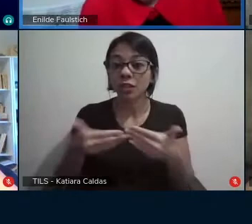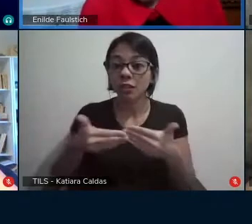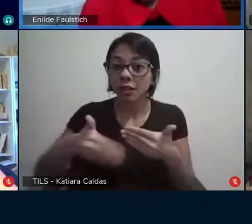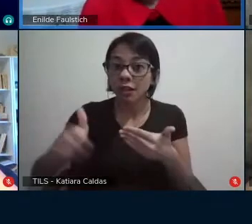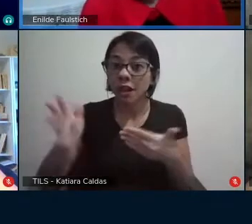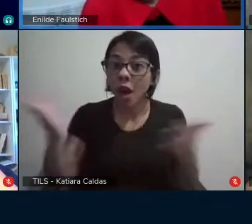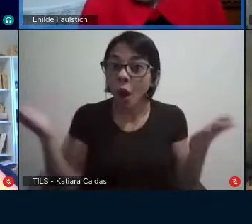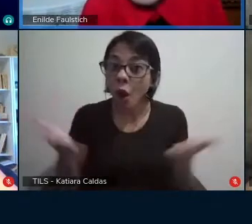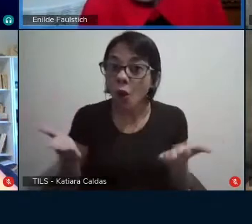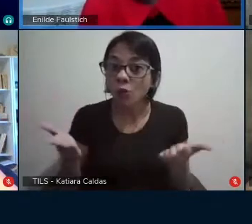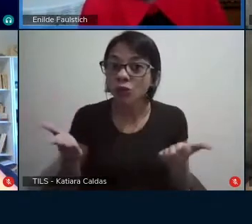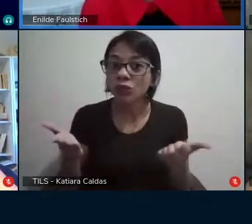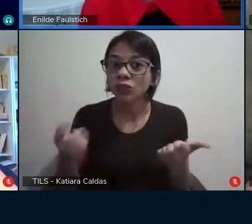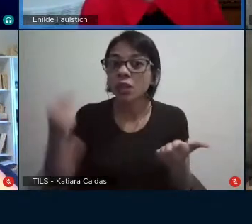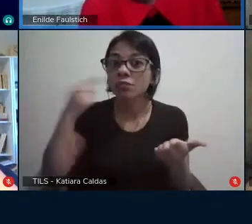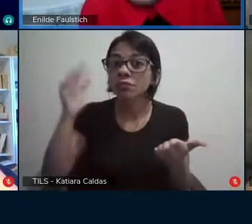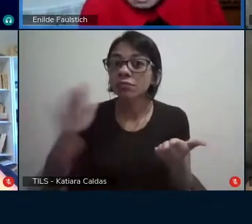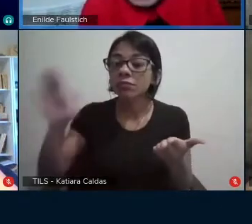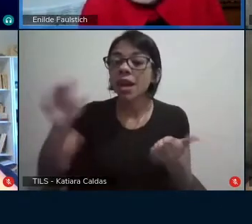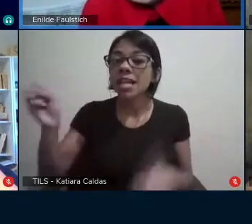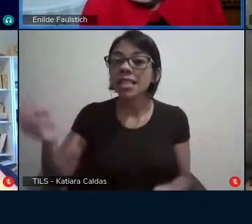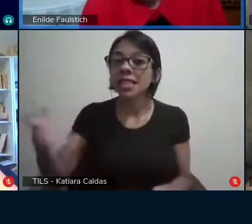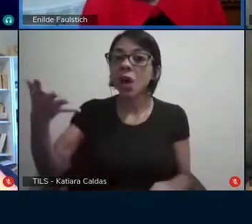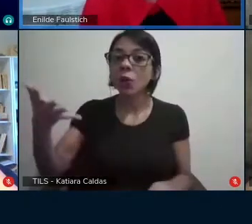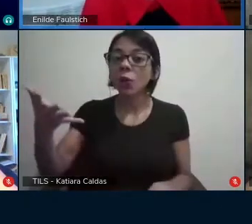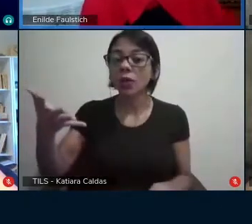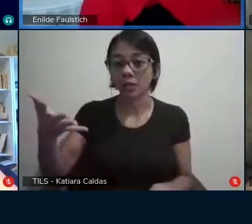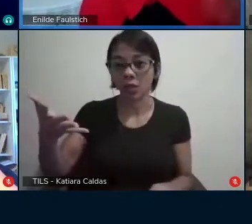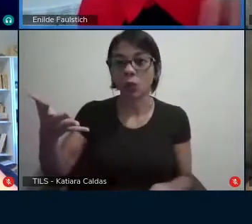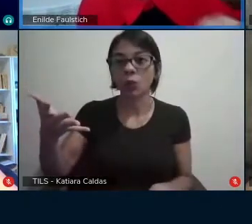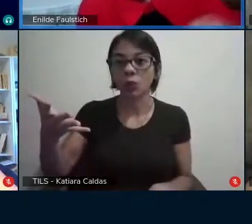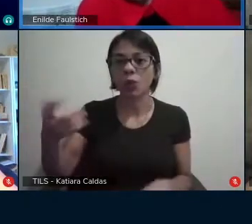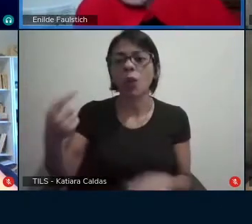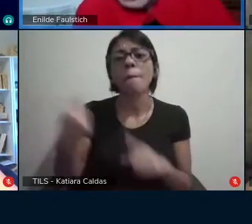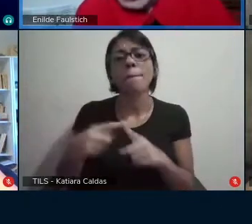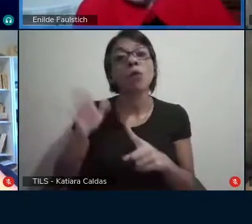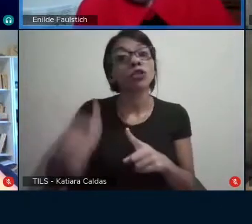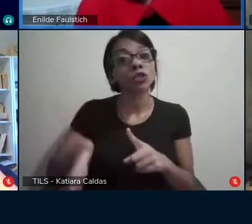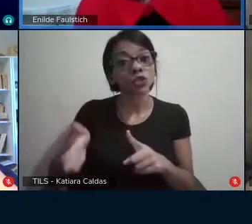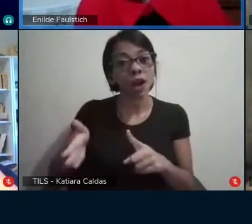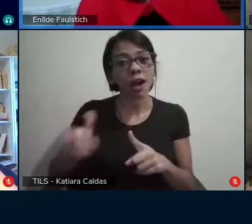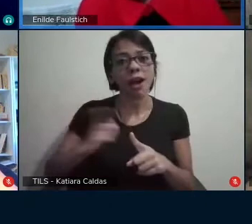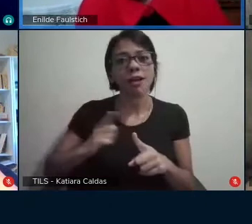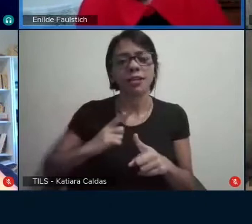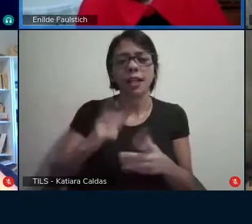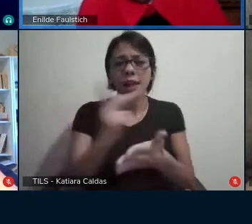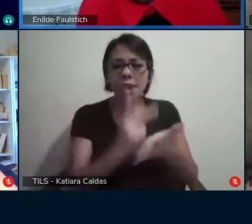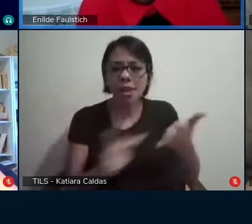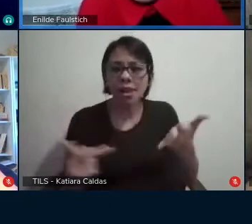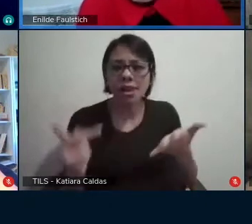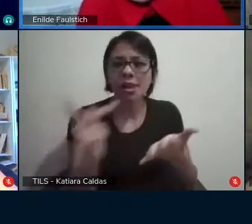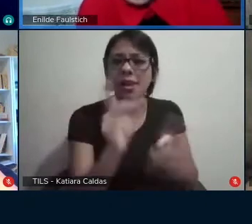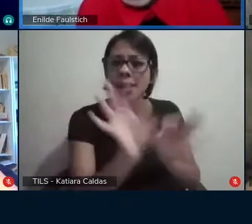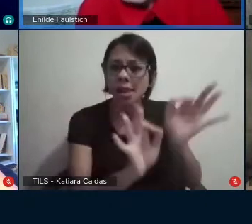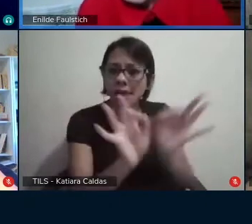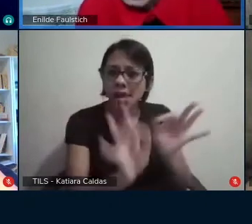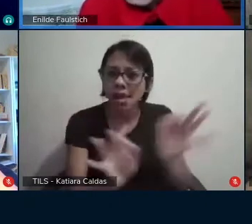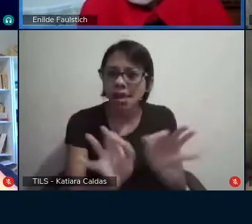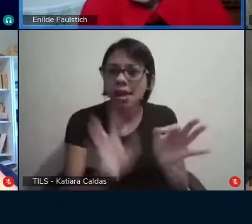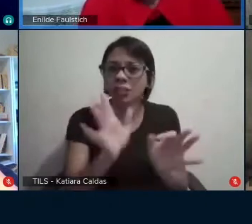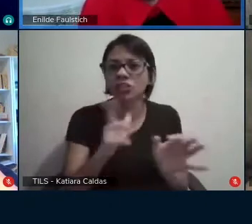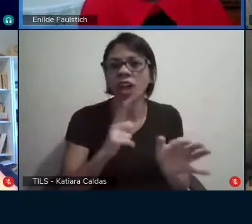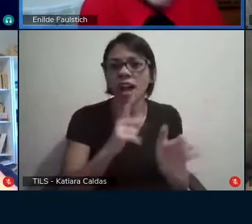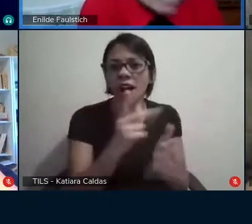de hoje, pensemos na inauguração, porque eu já estou com o desenho, já estou com o